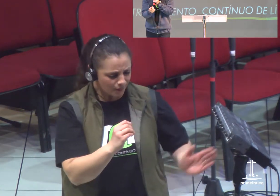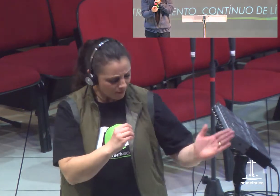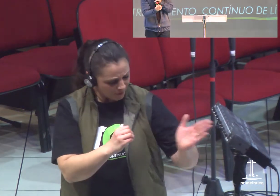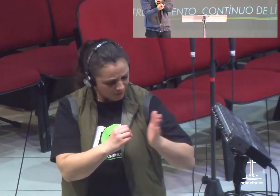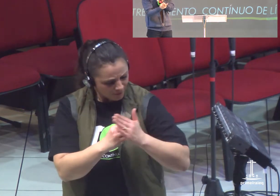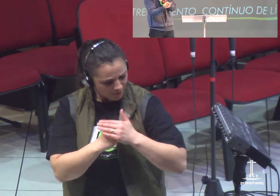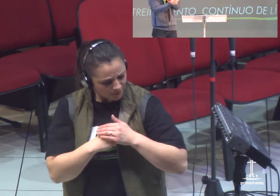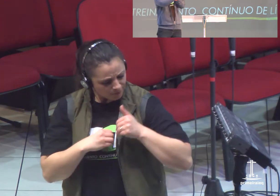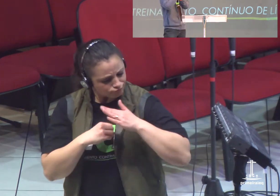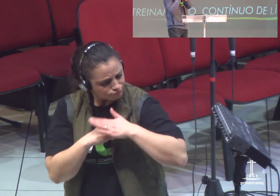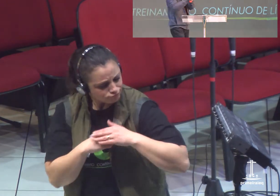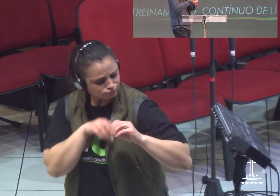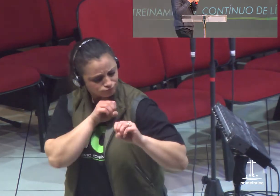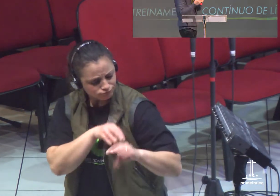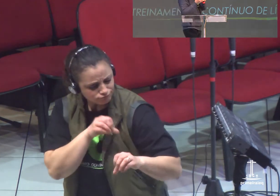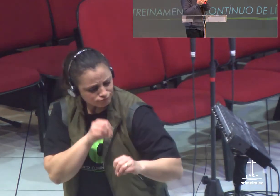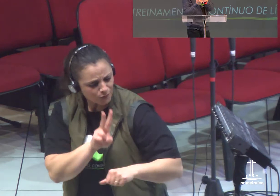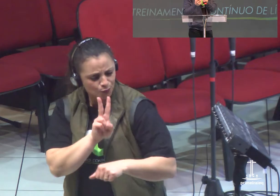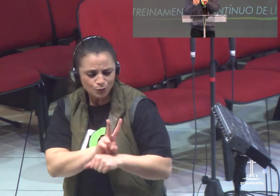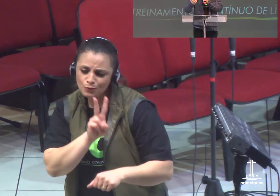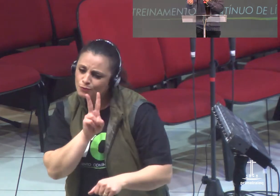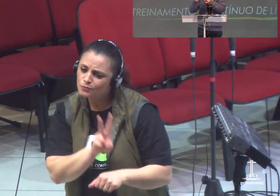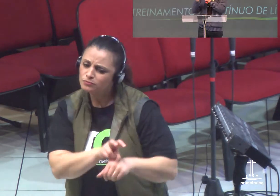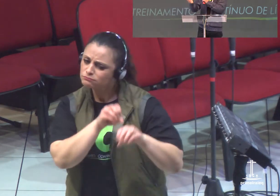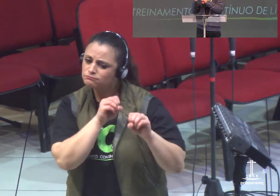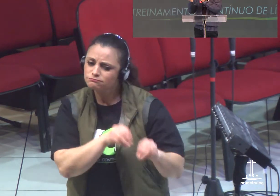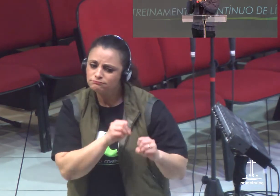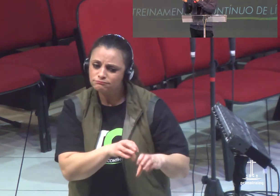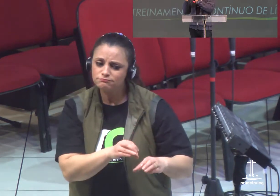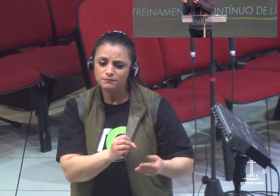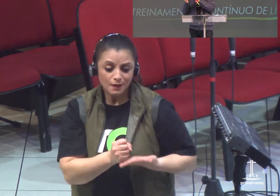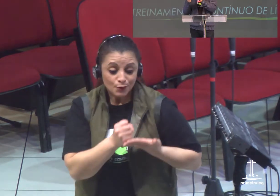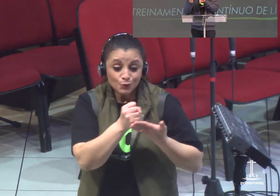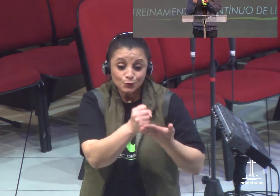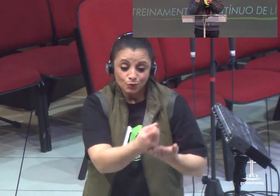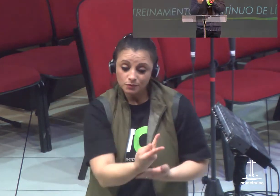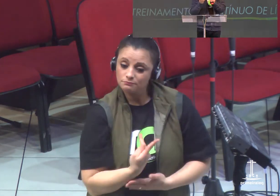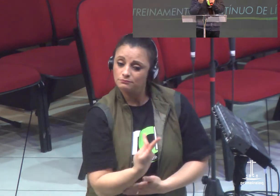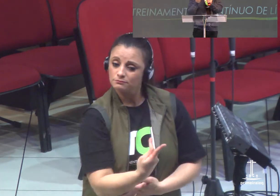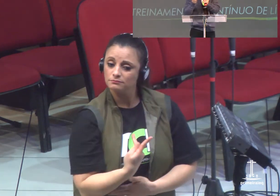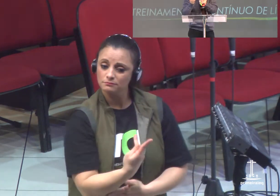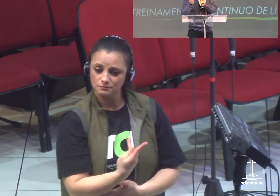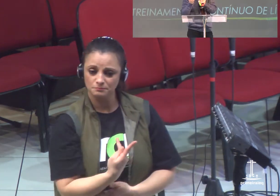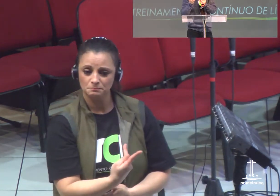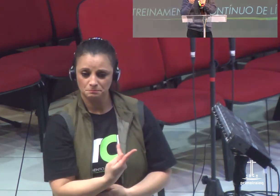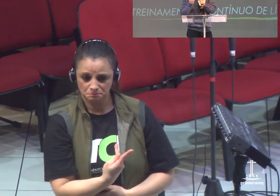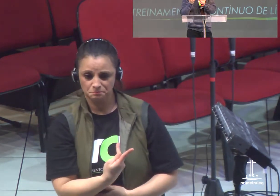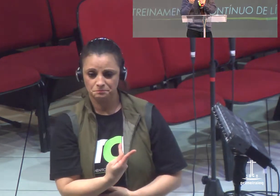espiritual. Alguém que cuide, dê atendimento individualizado.